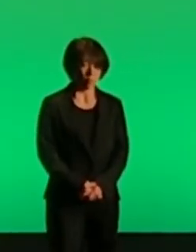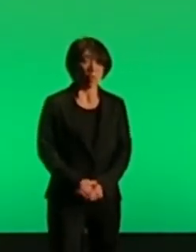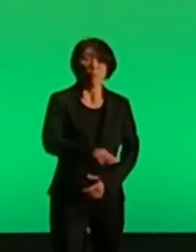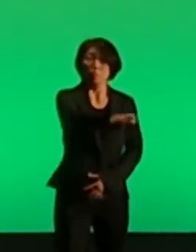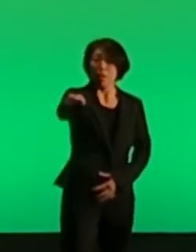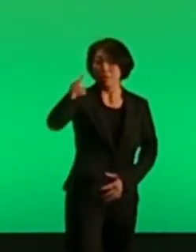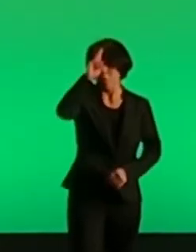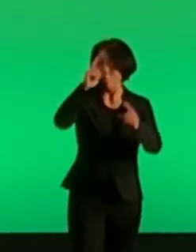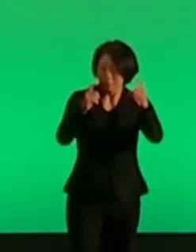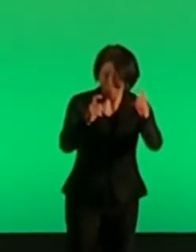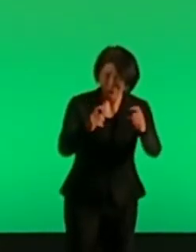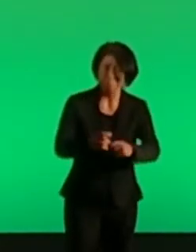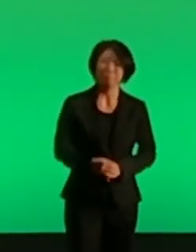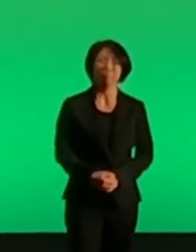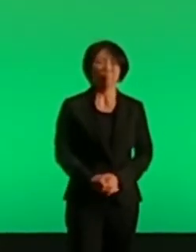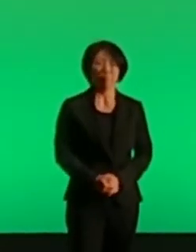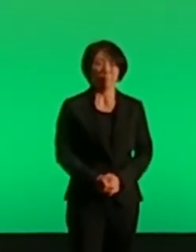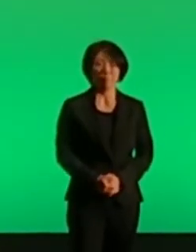皆さんこんにちは。